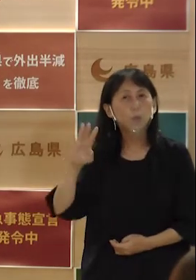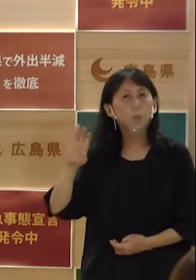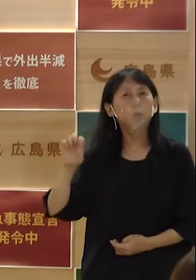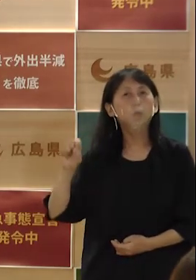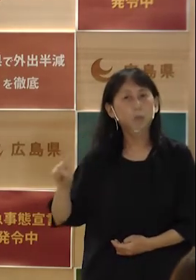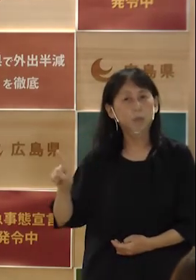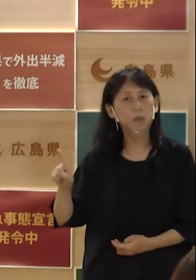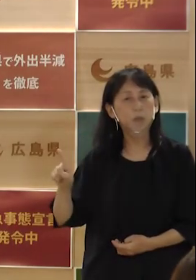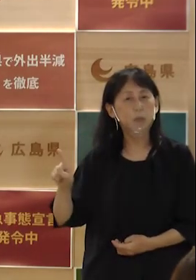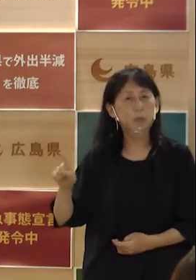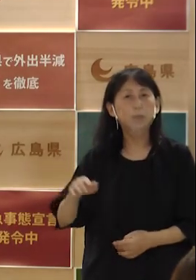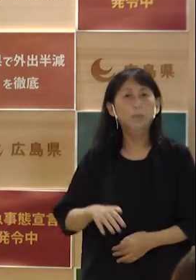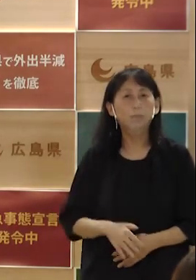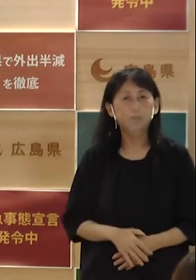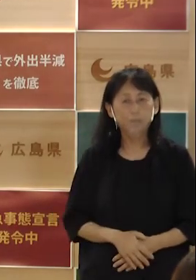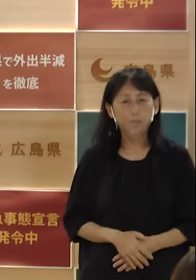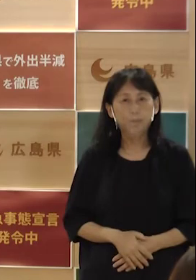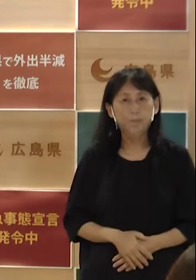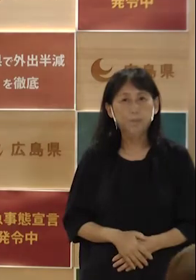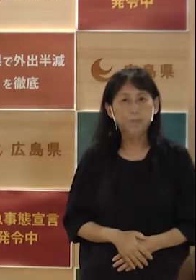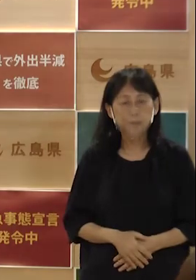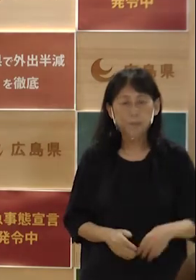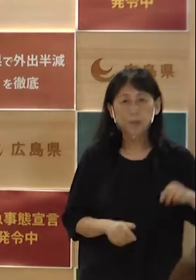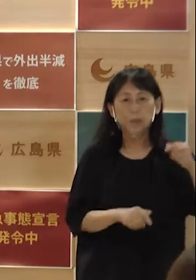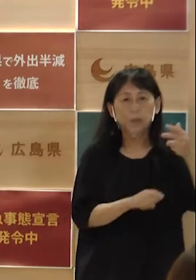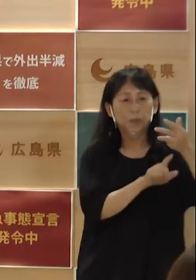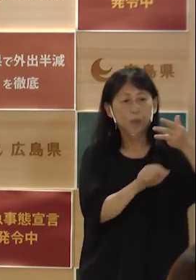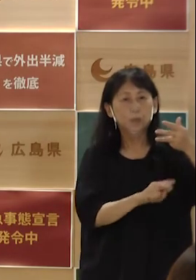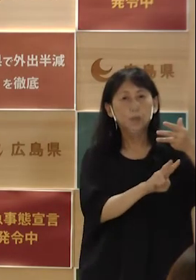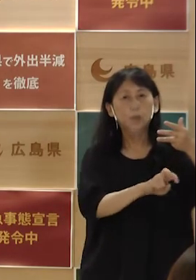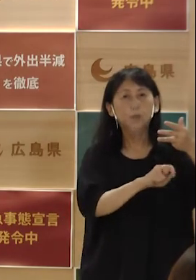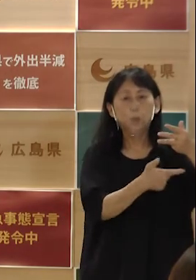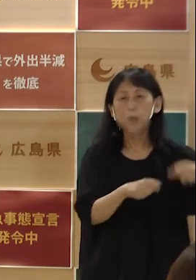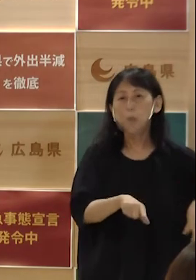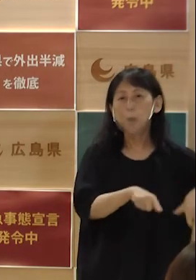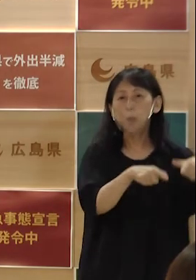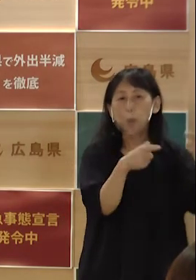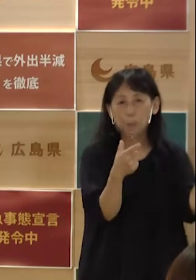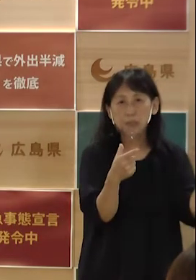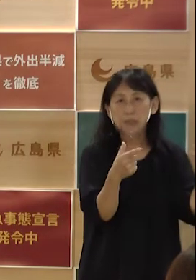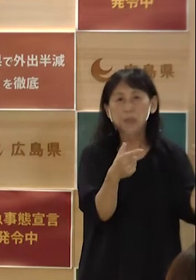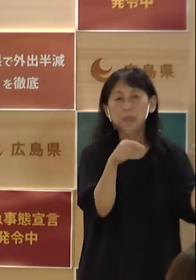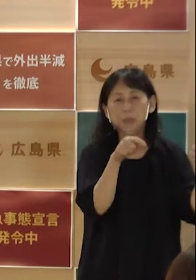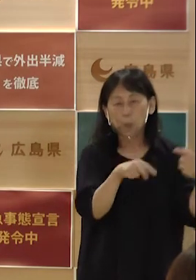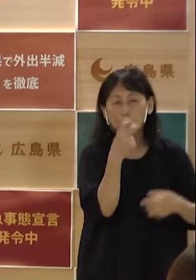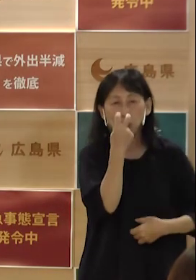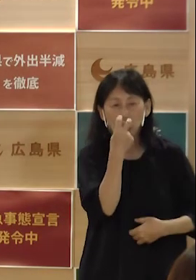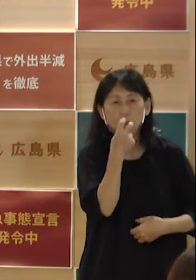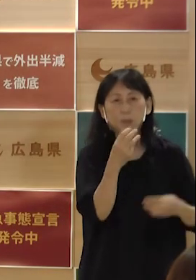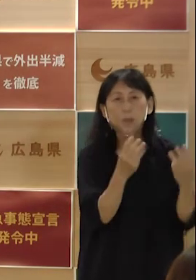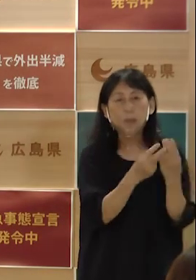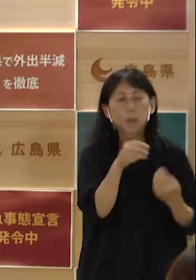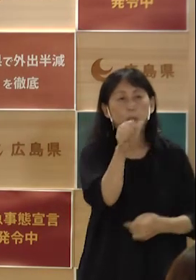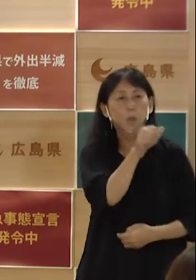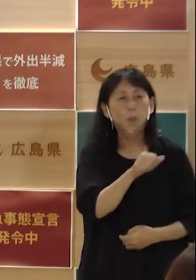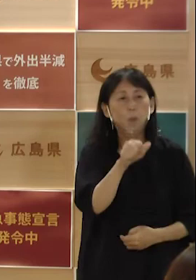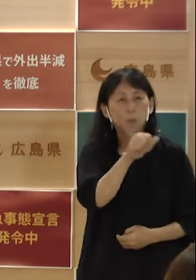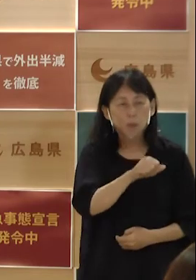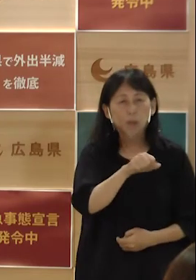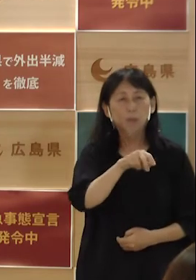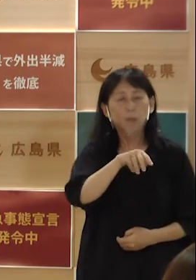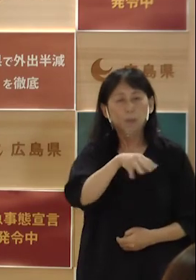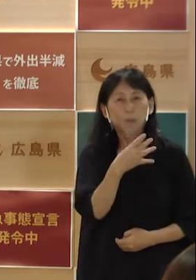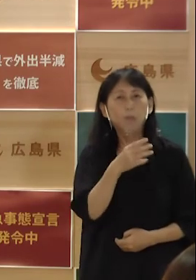3941件だったんですが、8月25日の木曜日に見ますと、5630件に増加を